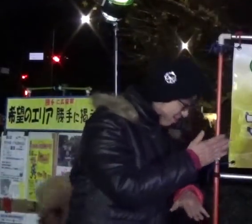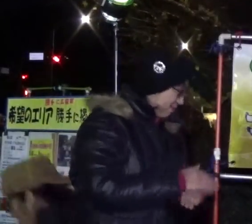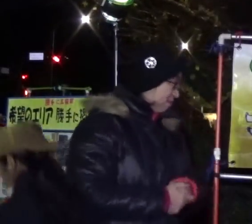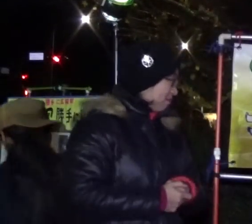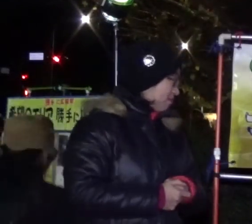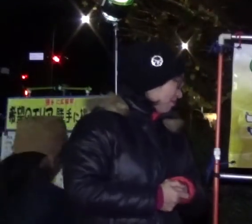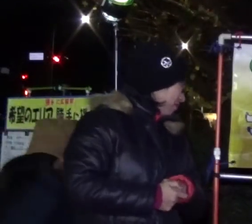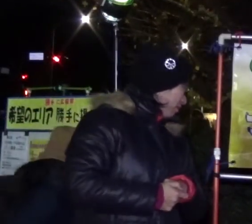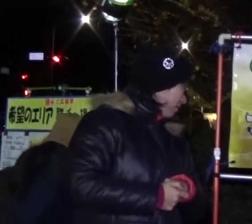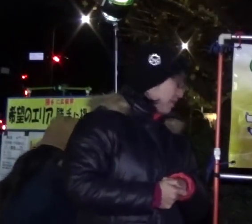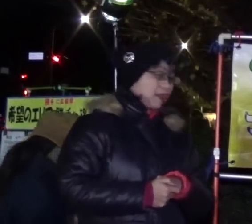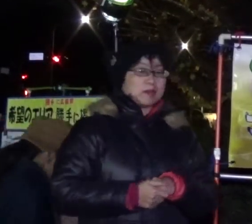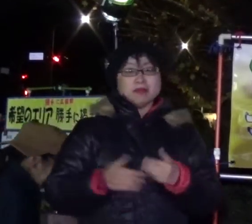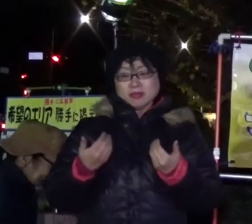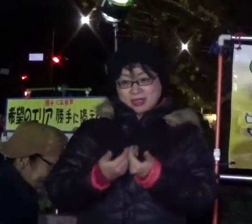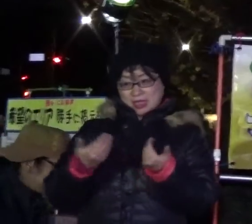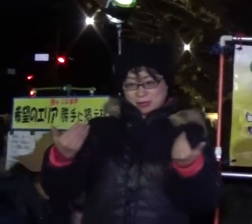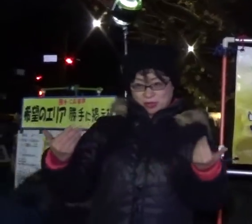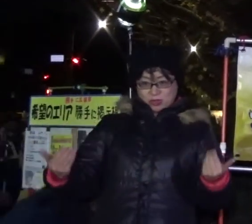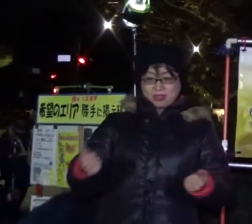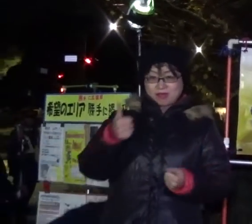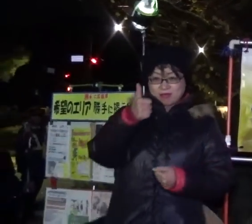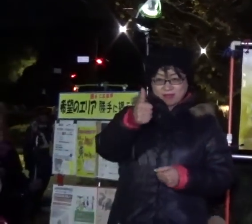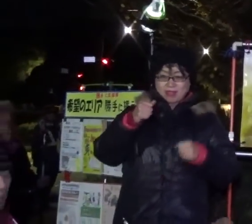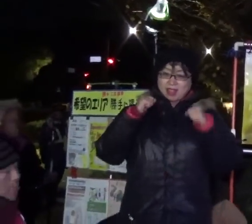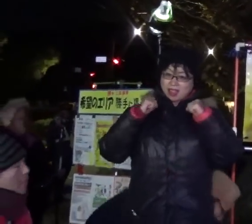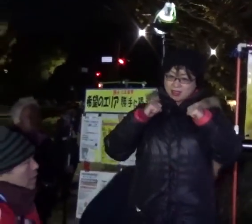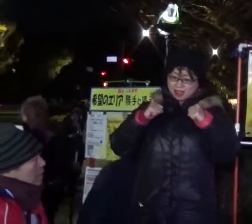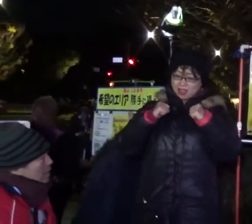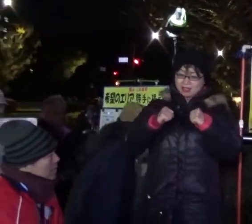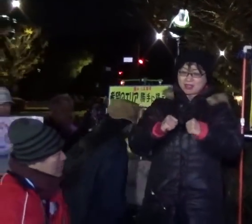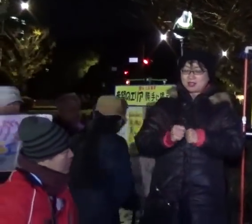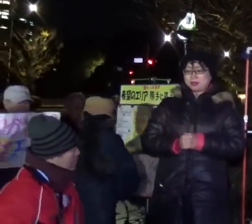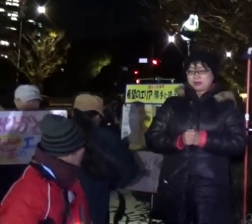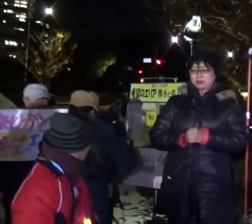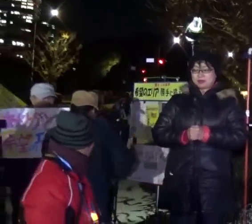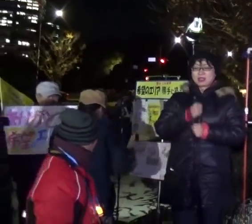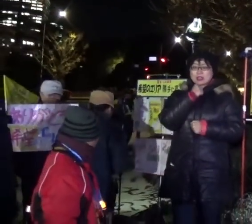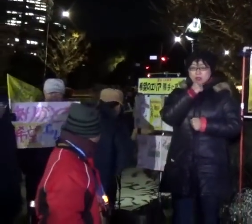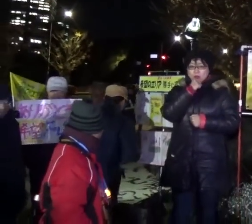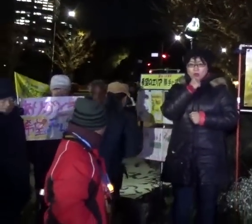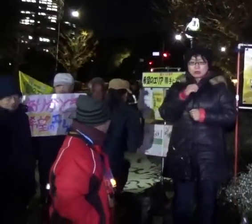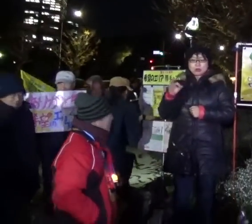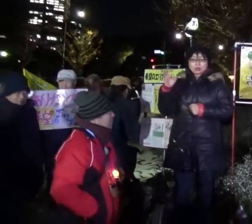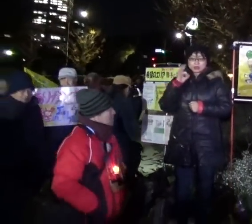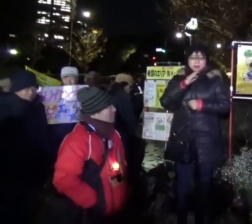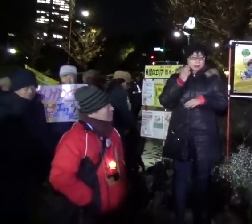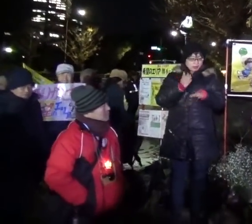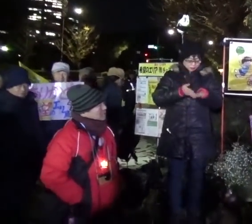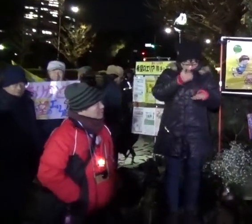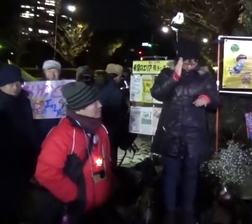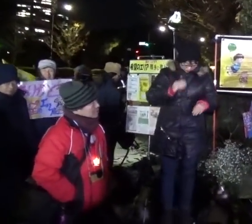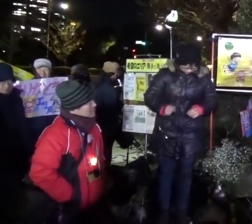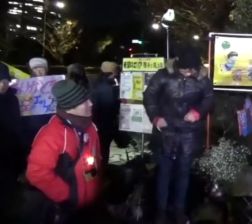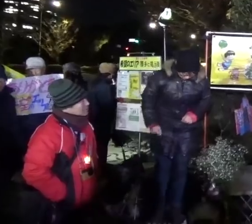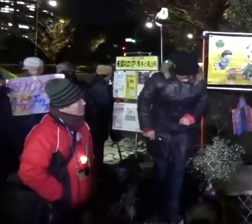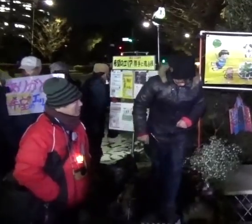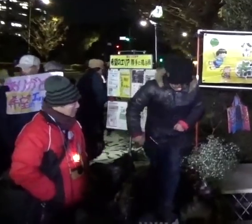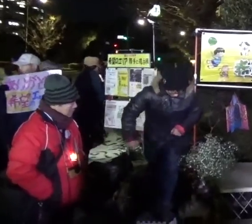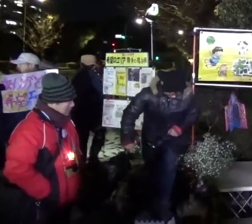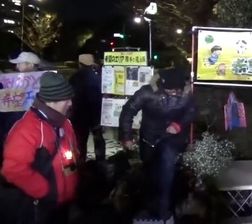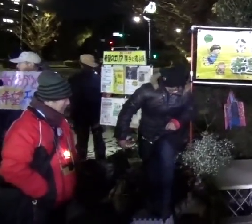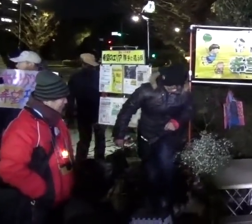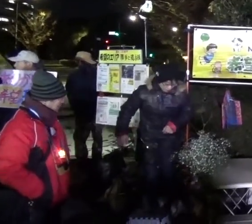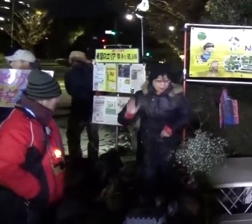ん。久しぶりにね、元気な、 いいね、 熱いコールも聞かせていただきました。いい、ね、本当にありがとうございます。 かっちょいいね。 かっちょ